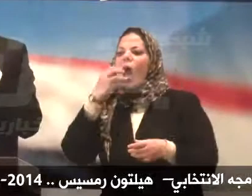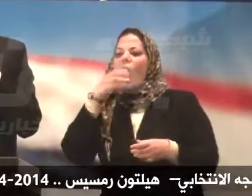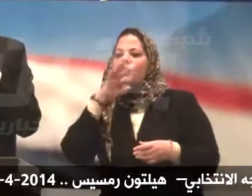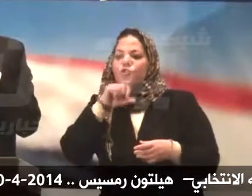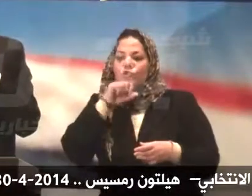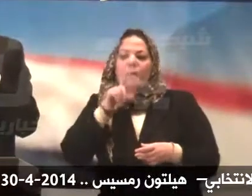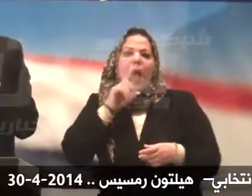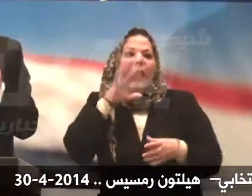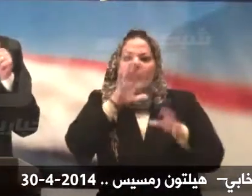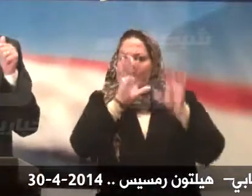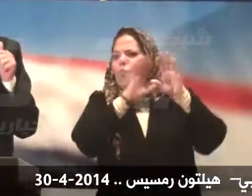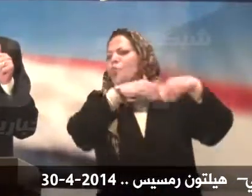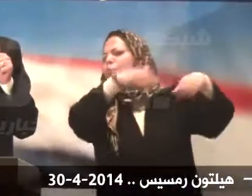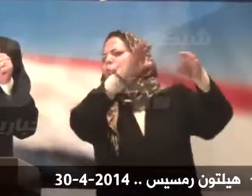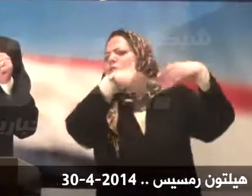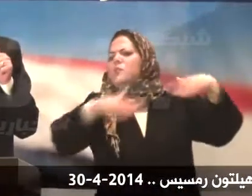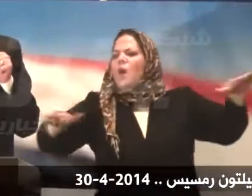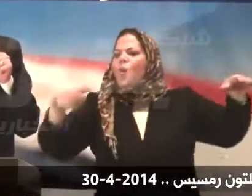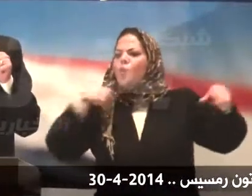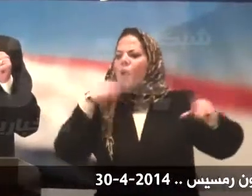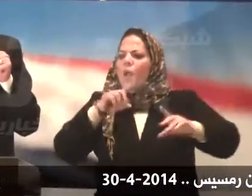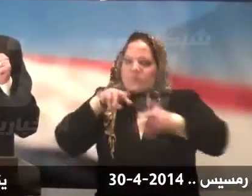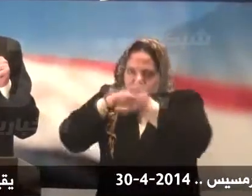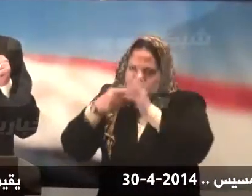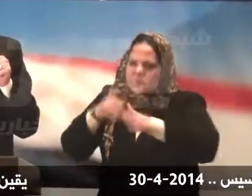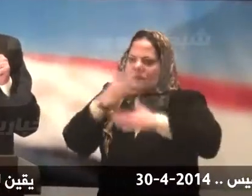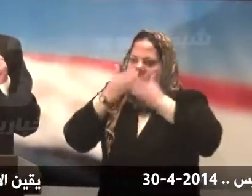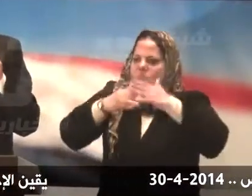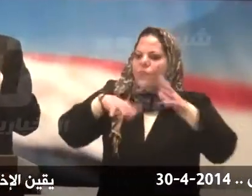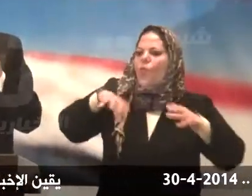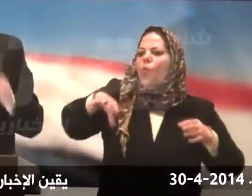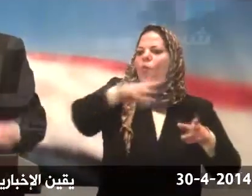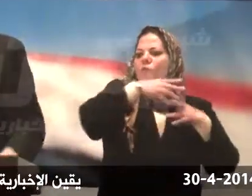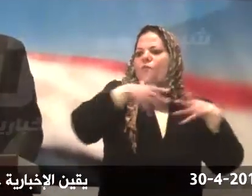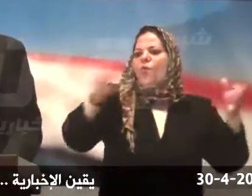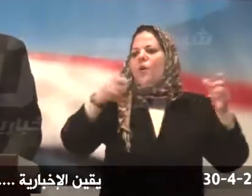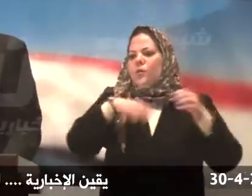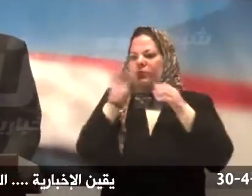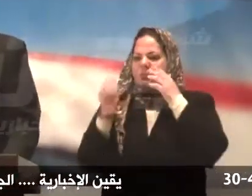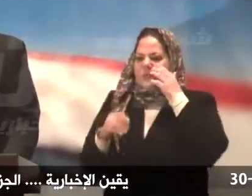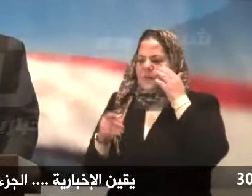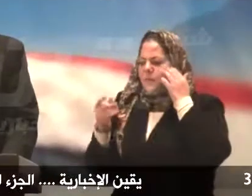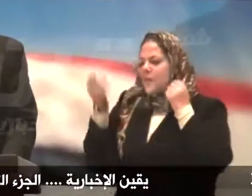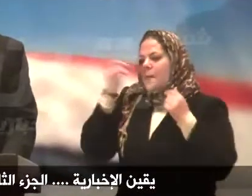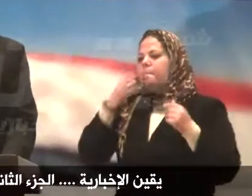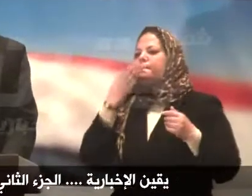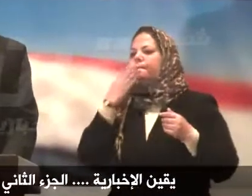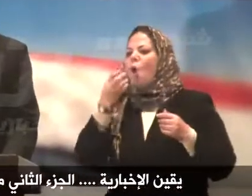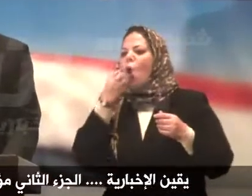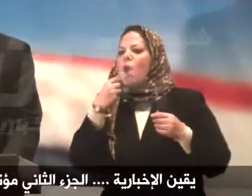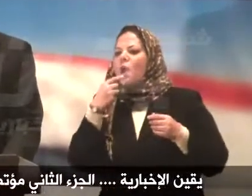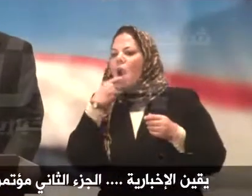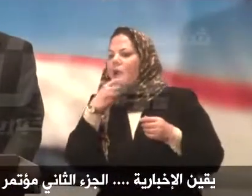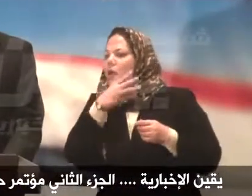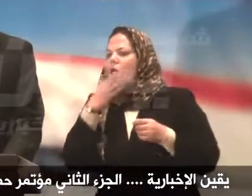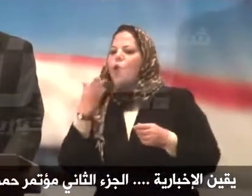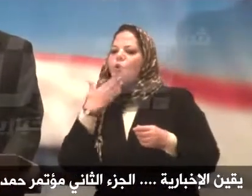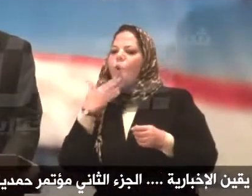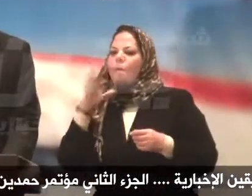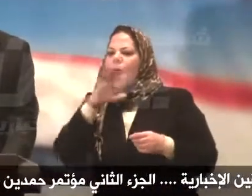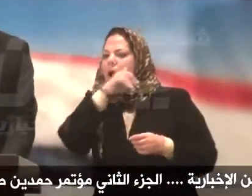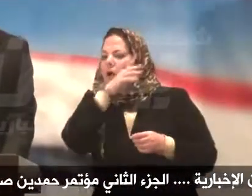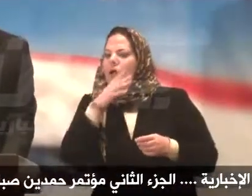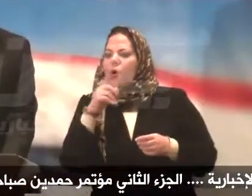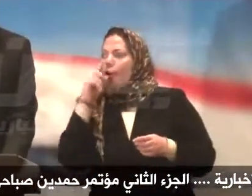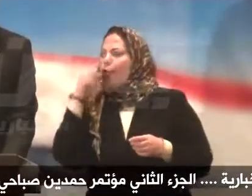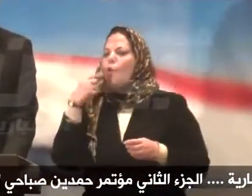الشمالي. التوسع الثالث في ضفاف بحيره ناصر ارض النوبه القديمه،